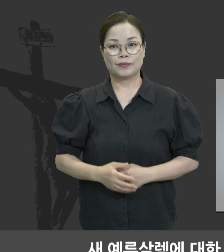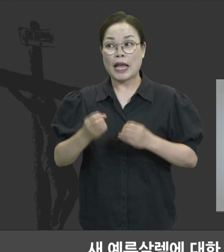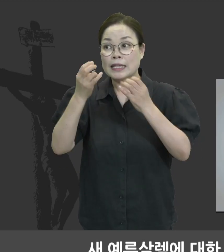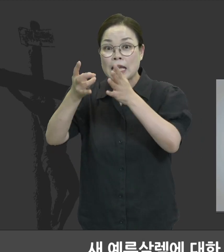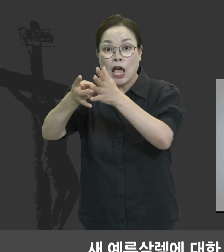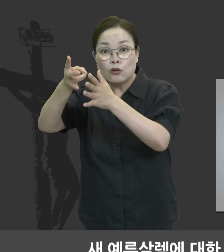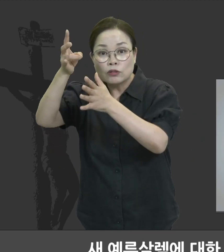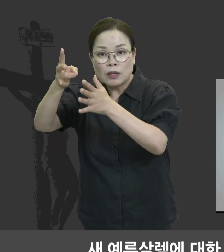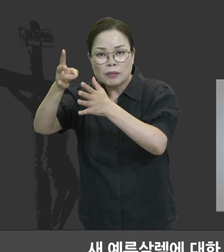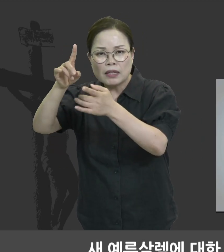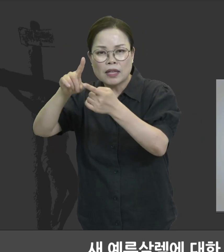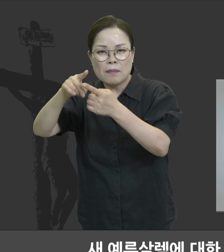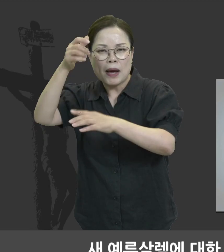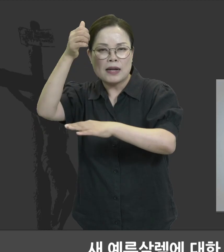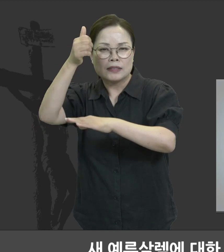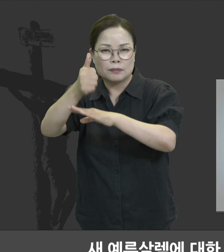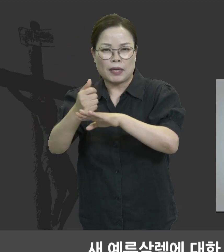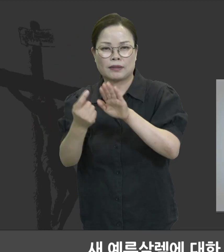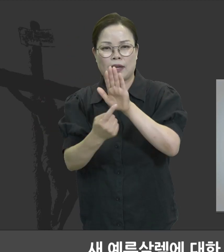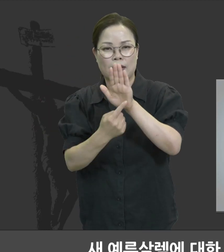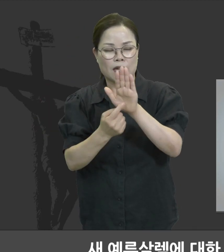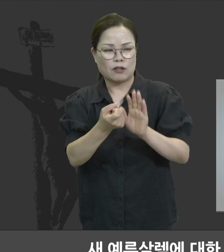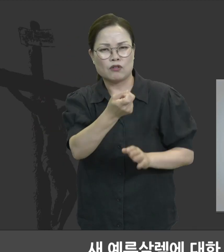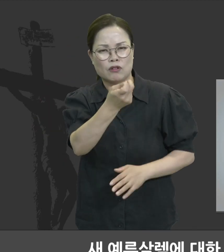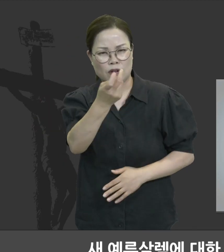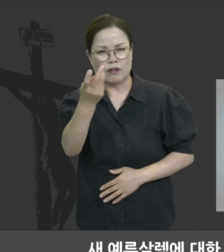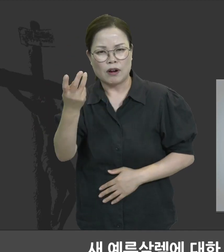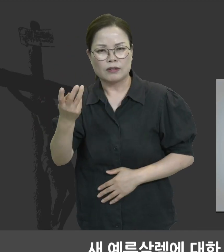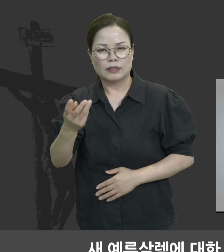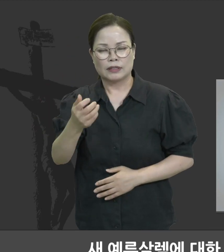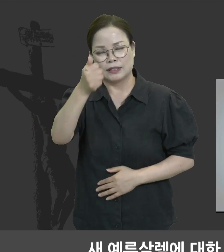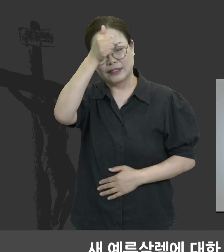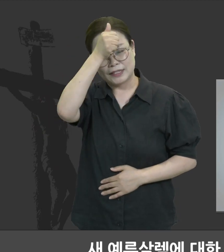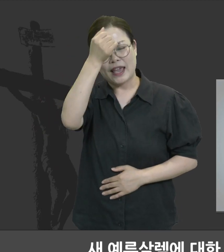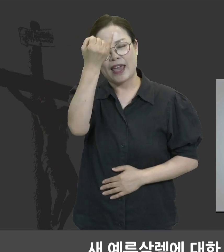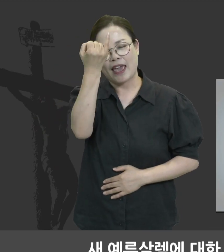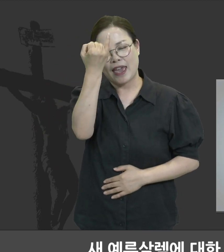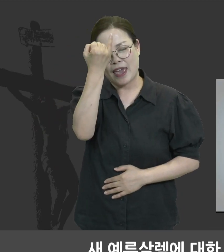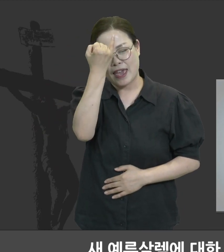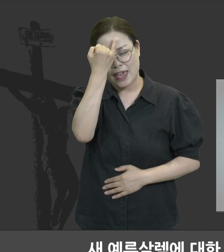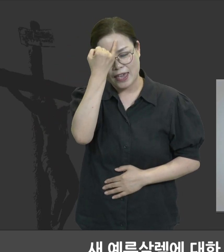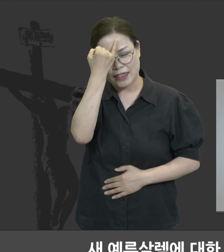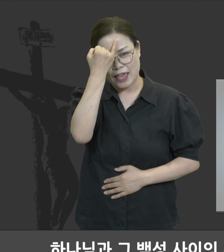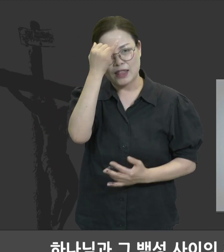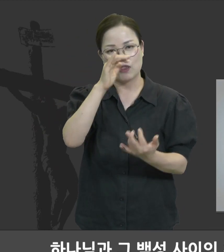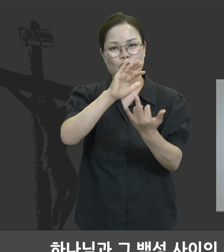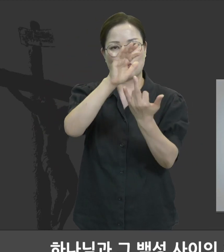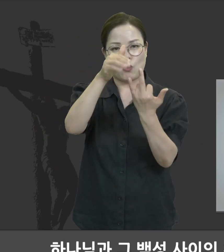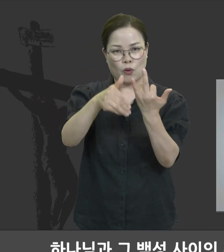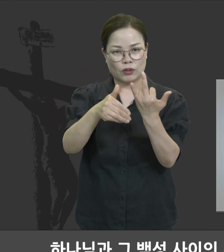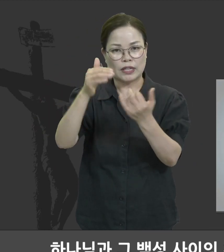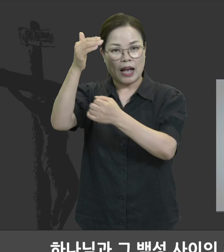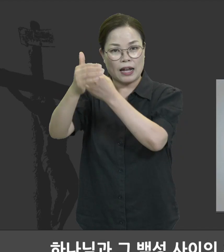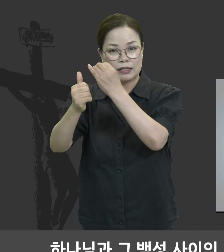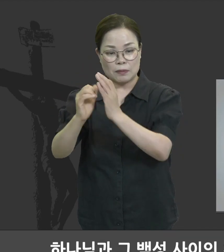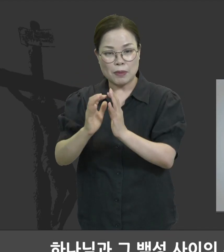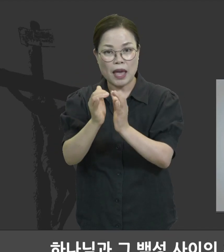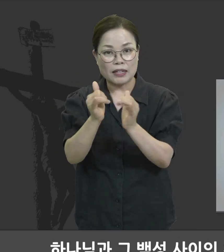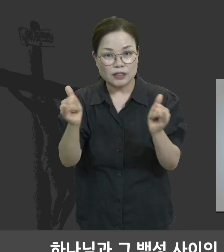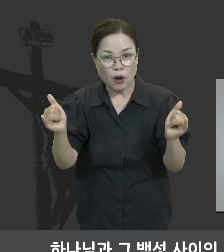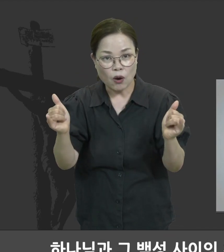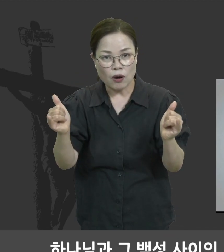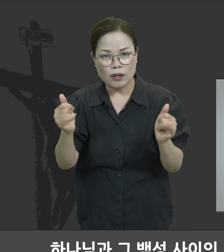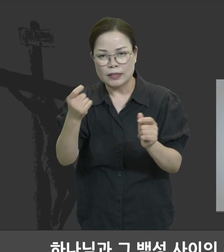새 예루살렘에 대한 마지막 묘사는 여러모로 에덴 동산을 상기시킵니다. 하나님과 그 백성